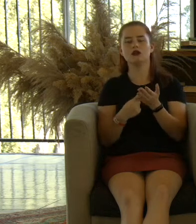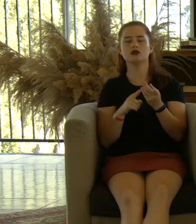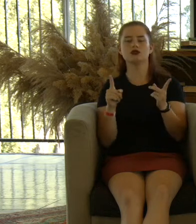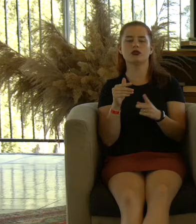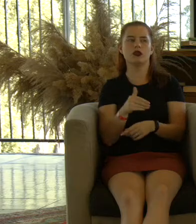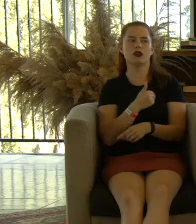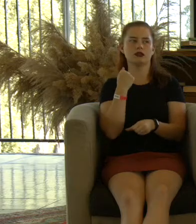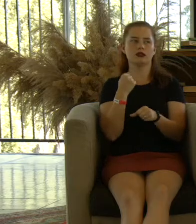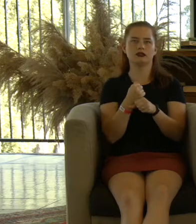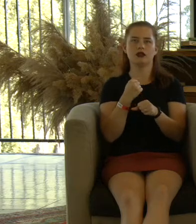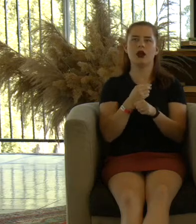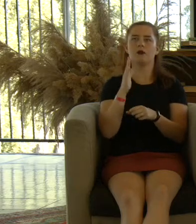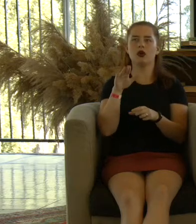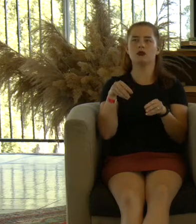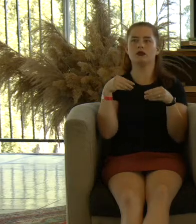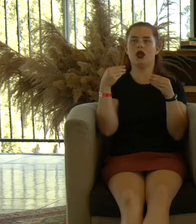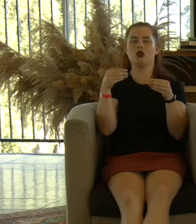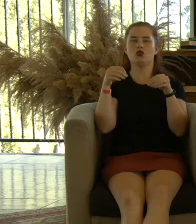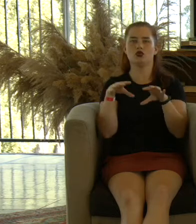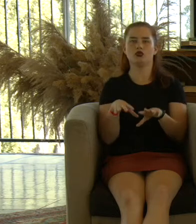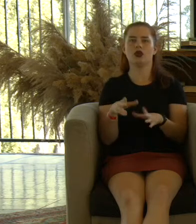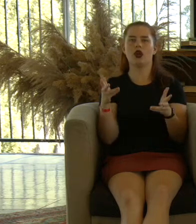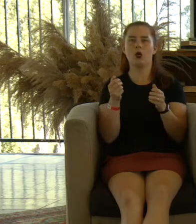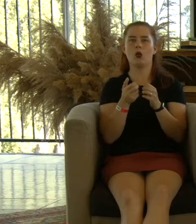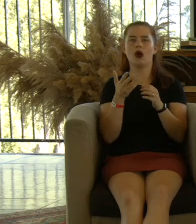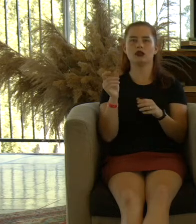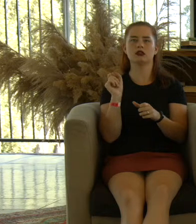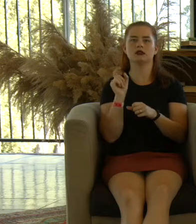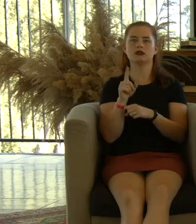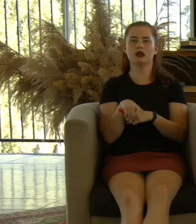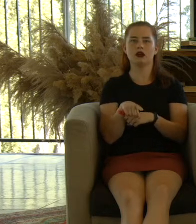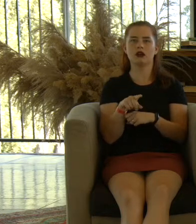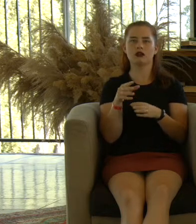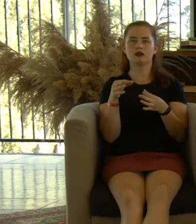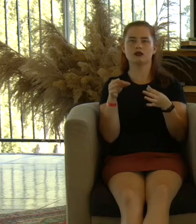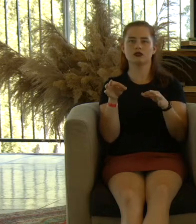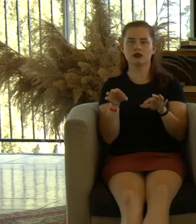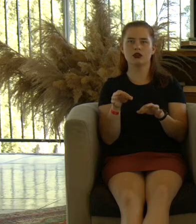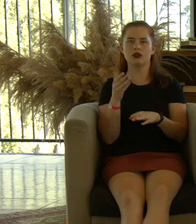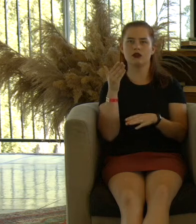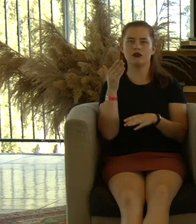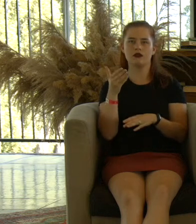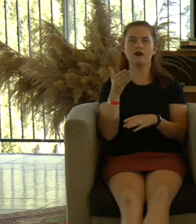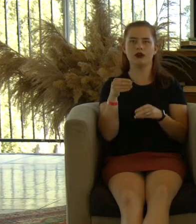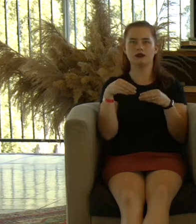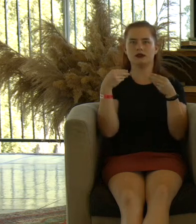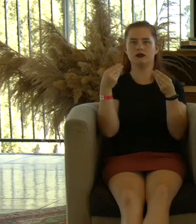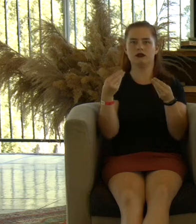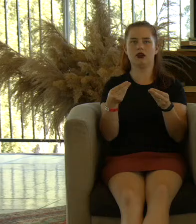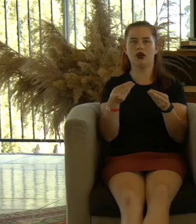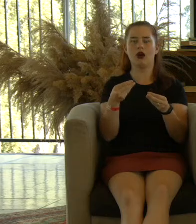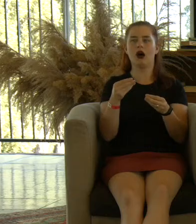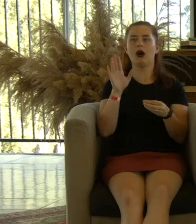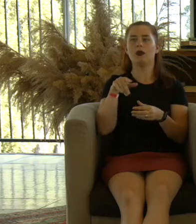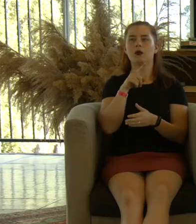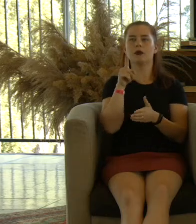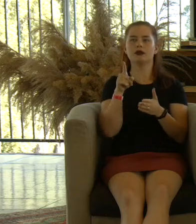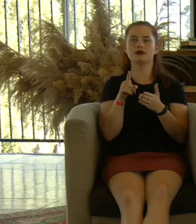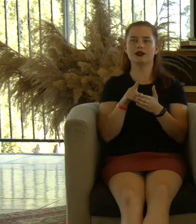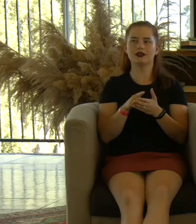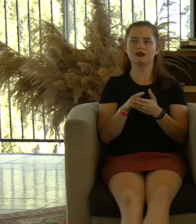вам потом дают разрешение, и какое количество вы заказываете заранее акцизных марок, вам с барского плеча выдают. А потом вы их должны